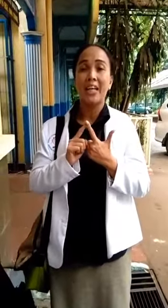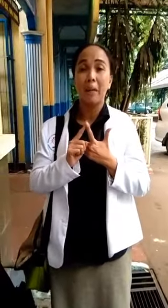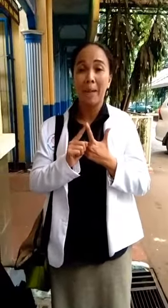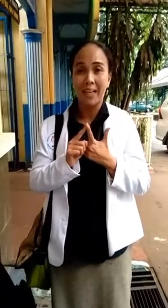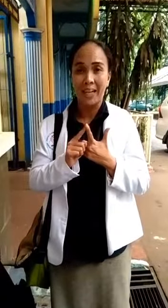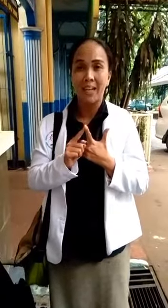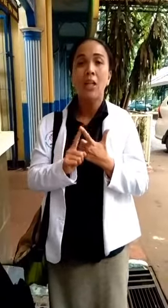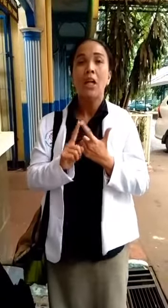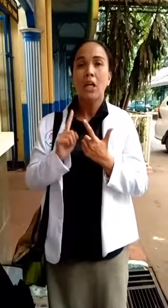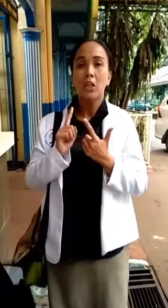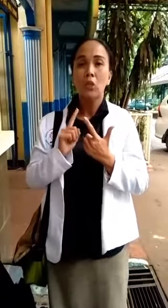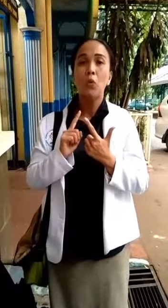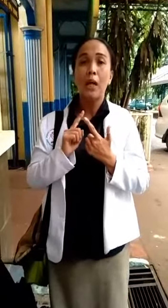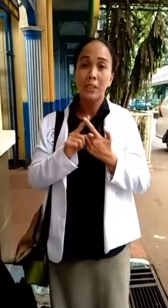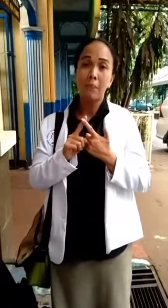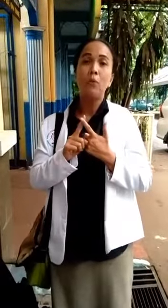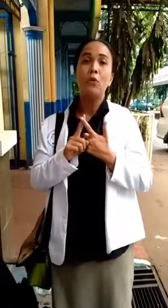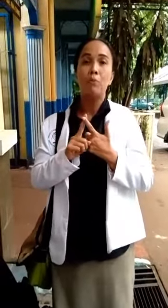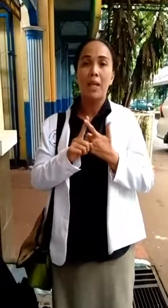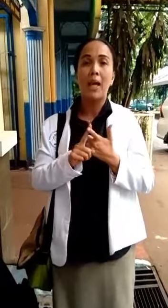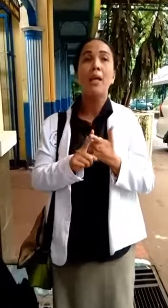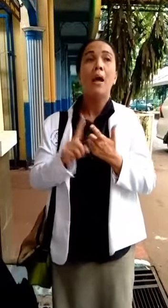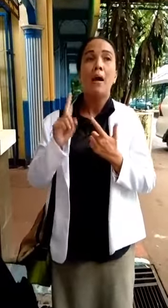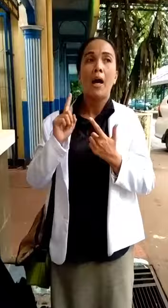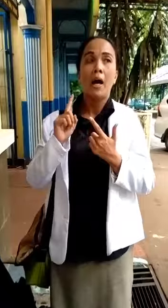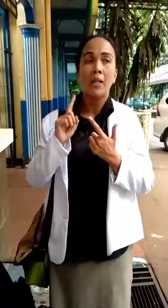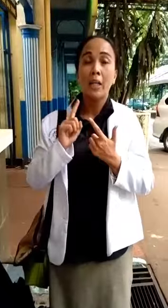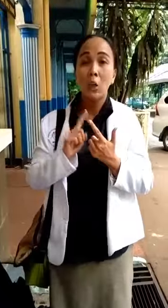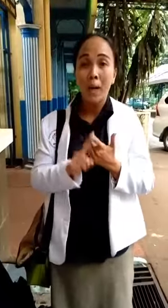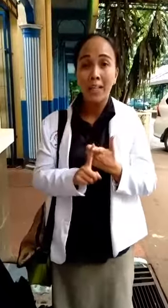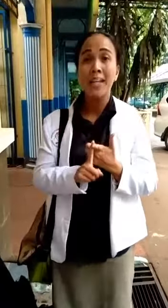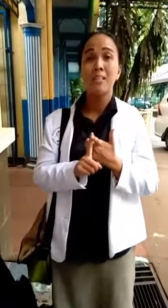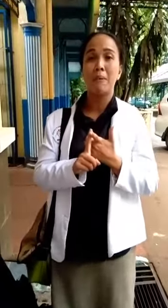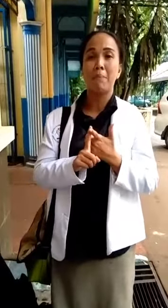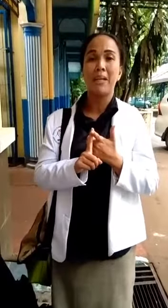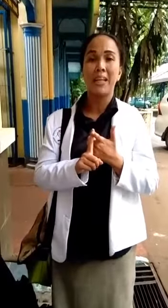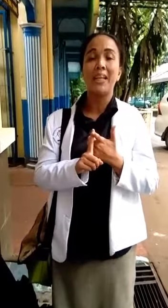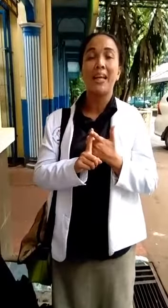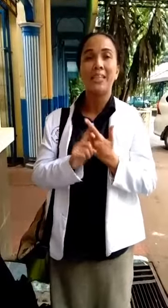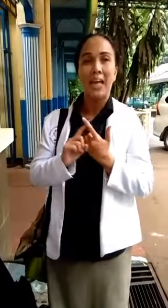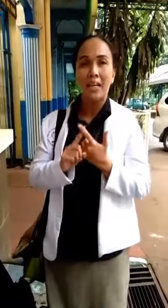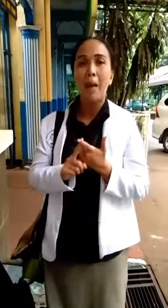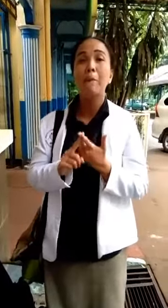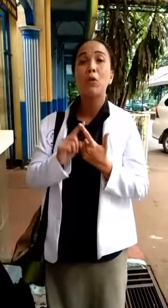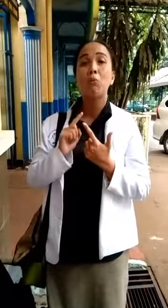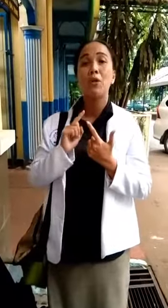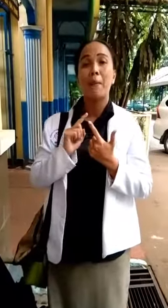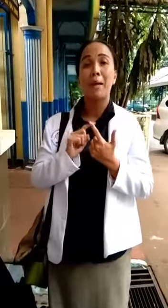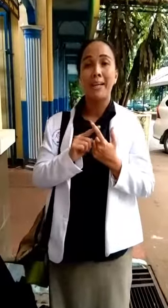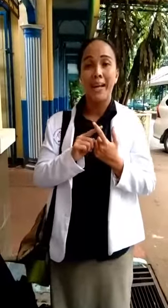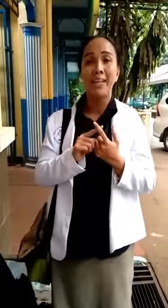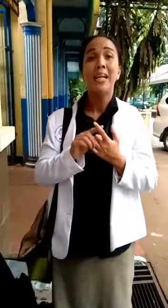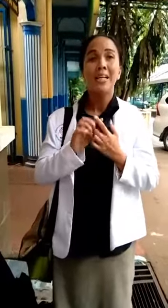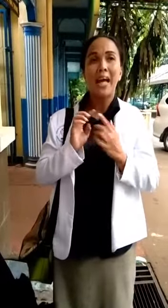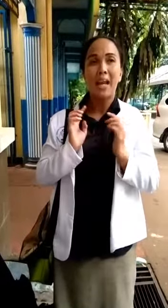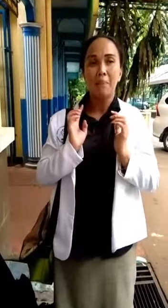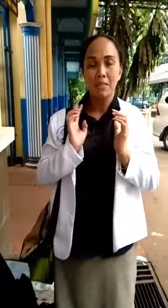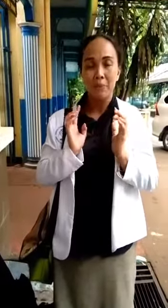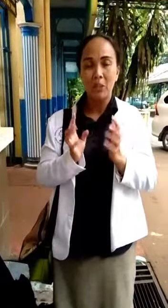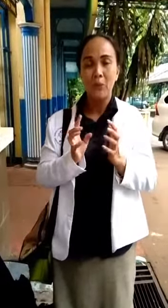daging-daging merah, itu wajib hukumnya dikeluarkan spermanya dengan cara berhubungan badan dalam seminggu